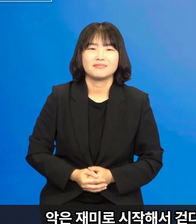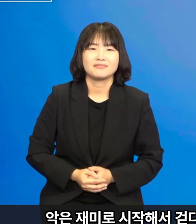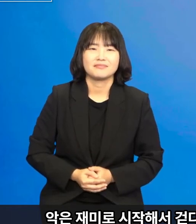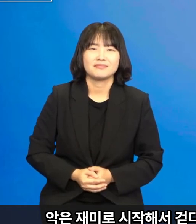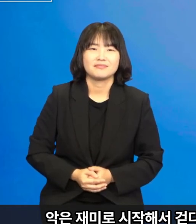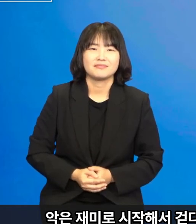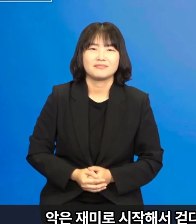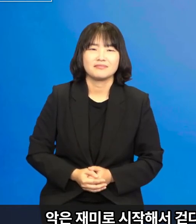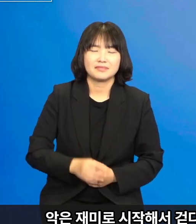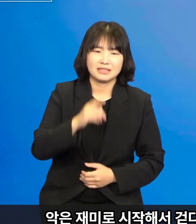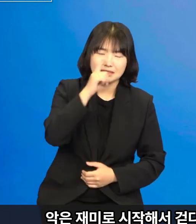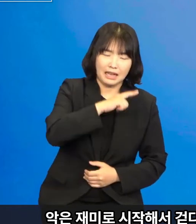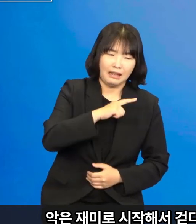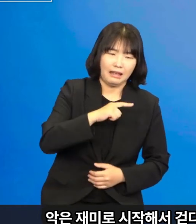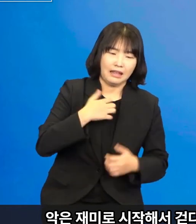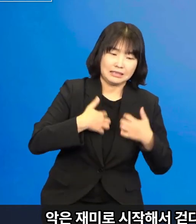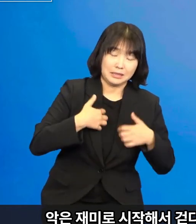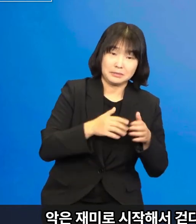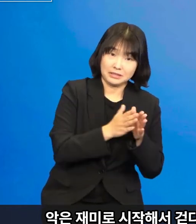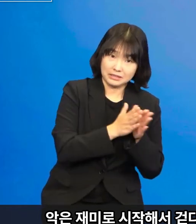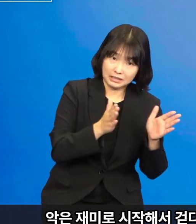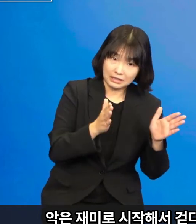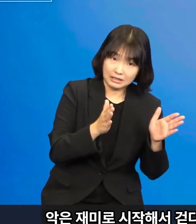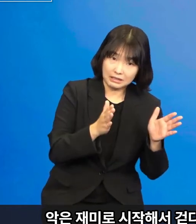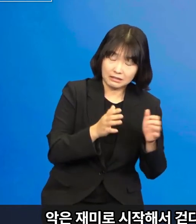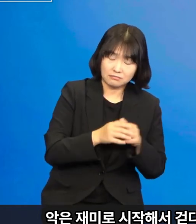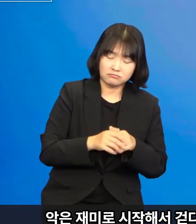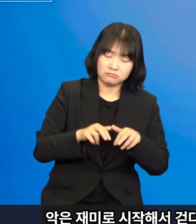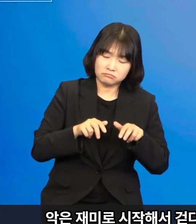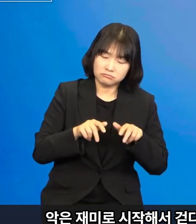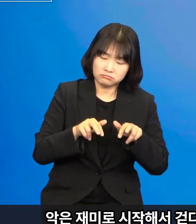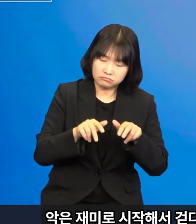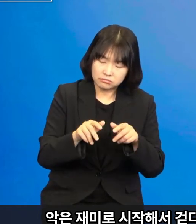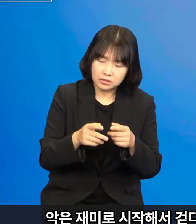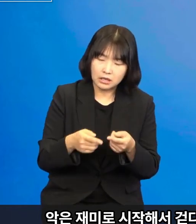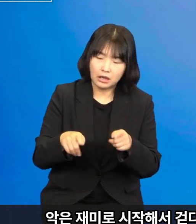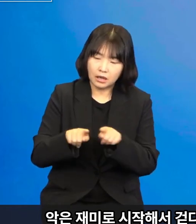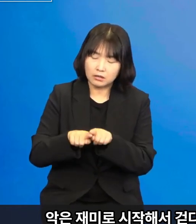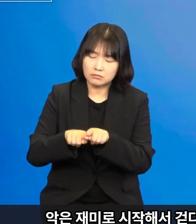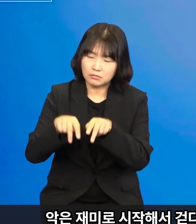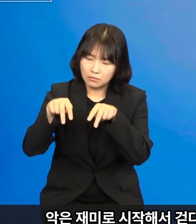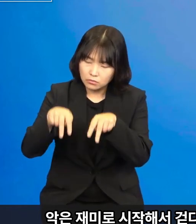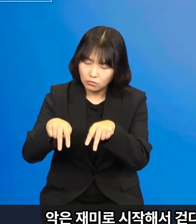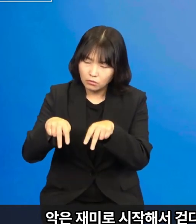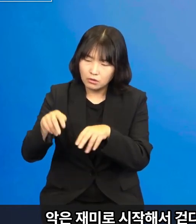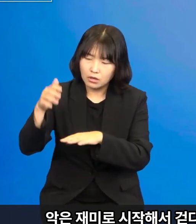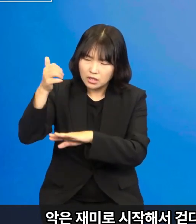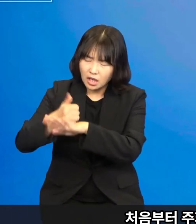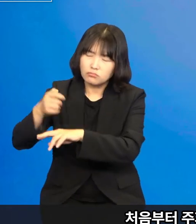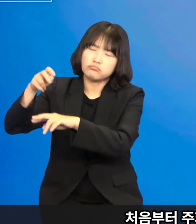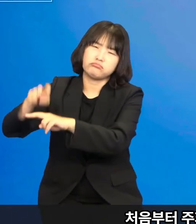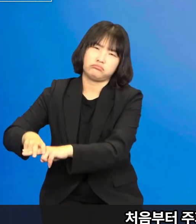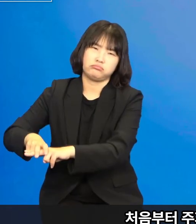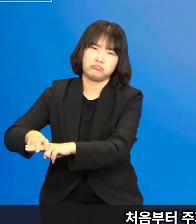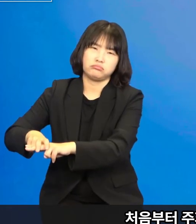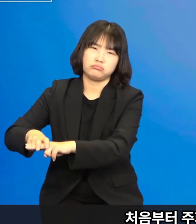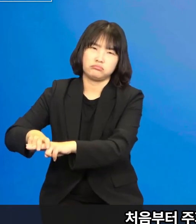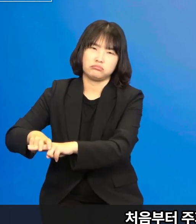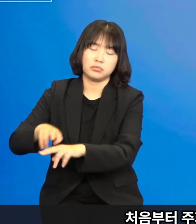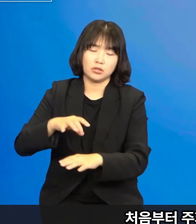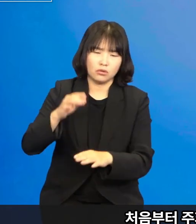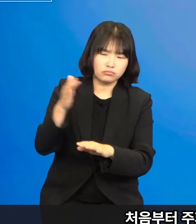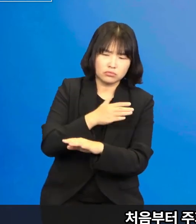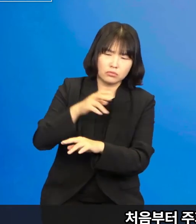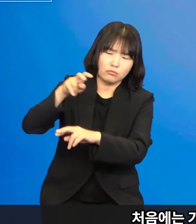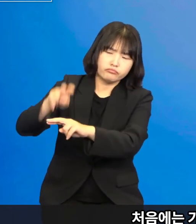여러분, 악은 재미로 시작해서 걷다가 함께하게 되고 주저앉게 됩니다. 처음부터 주저앉는 경우가